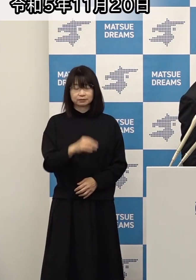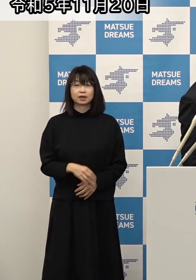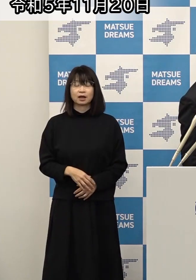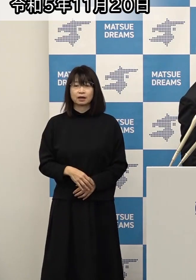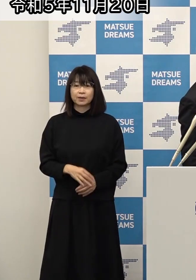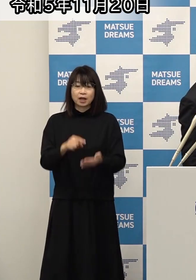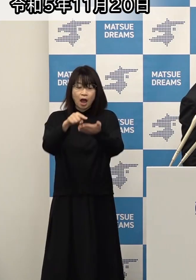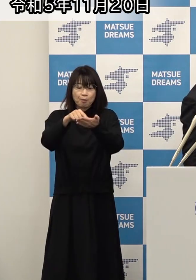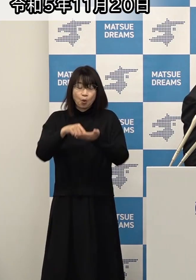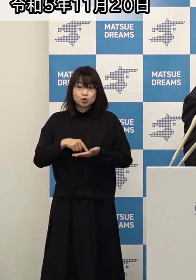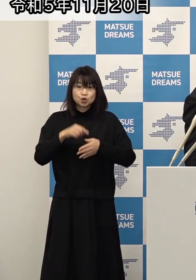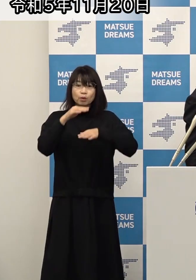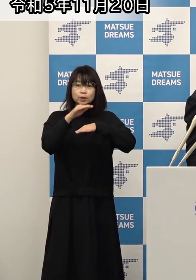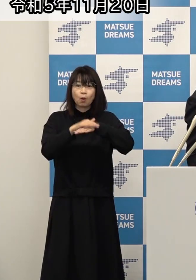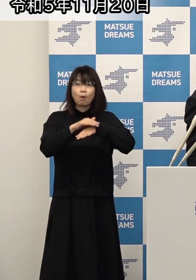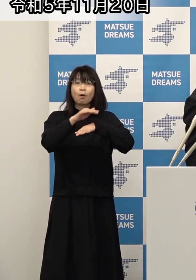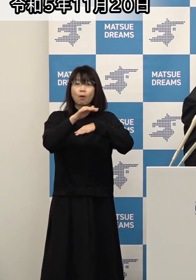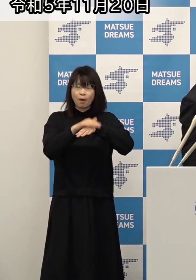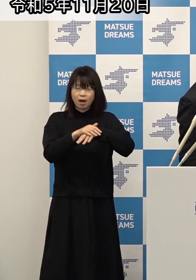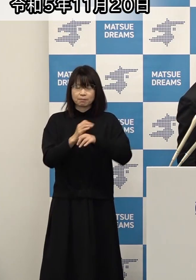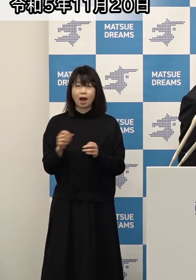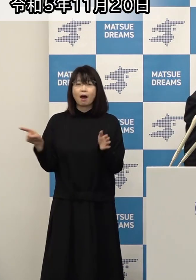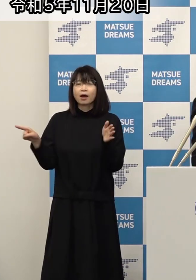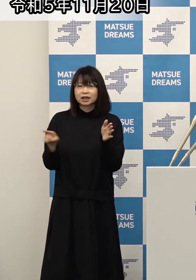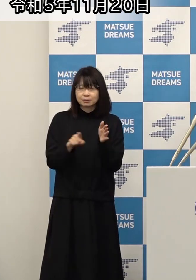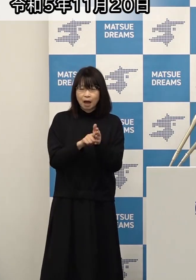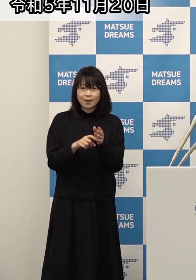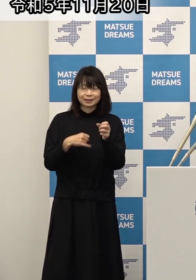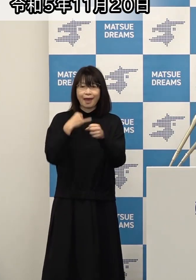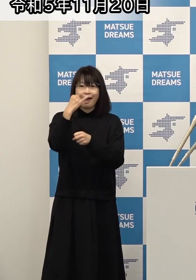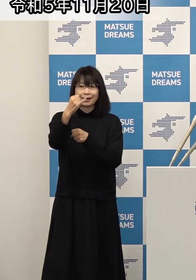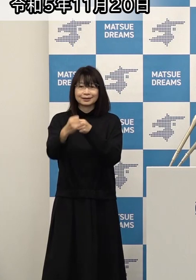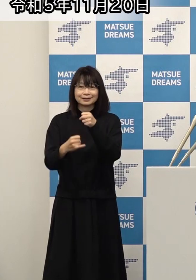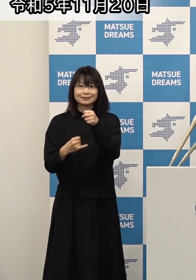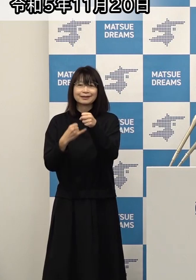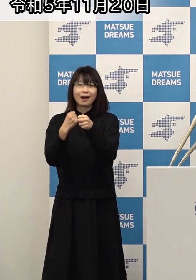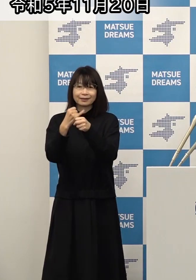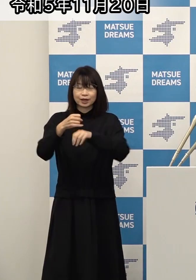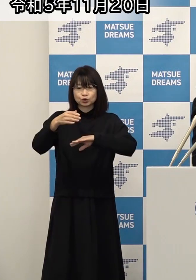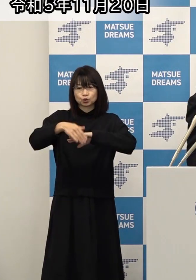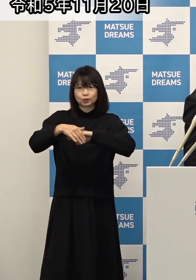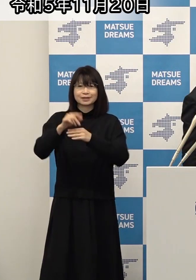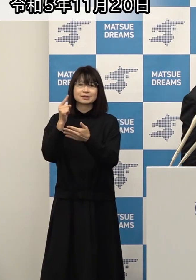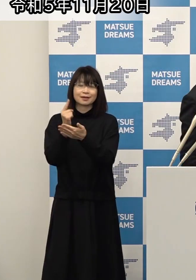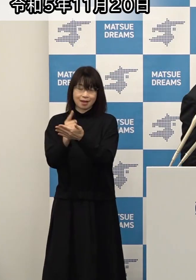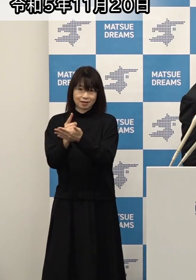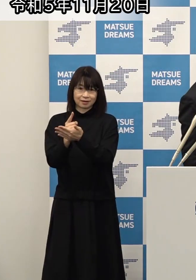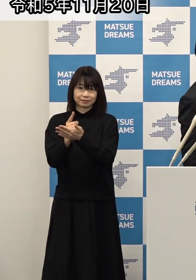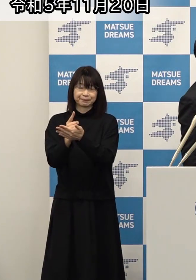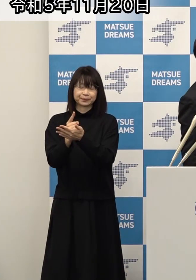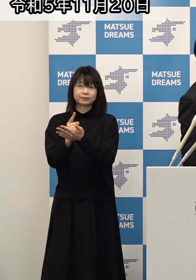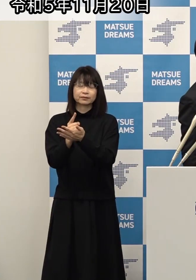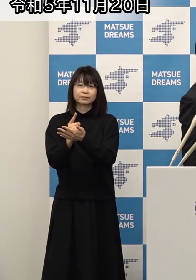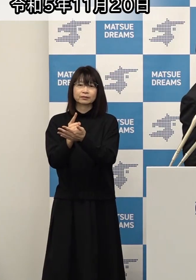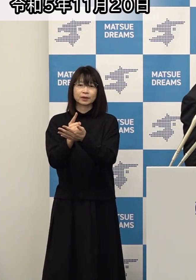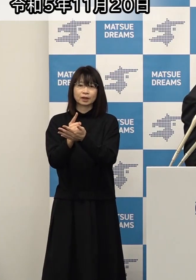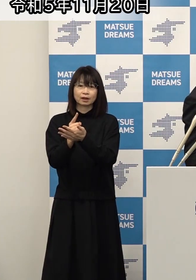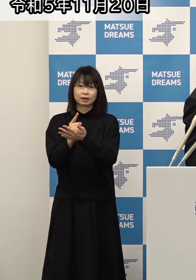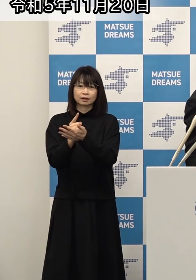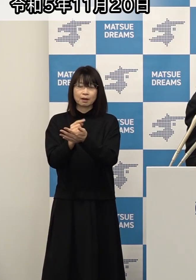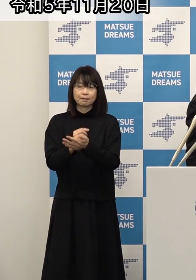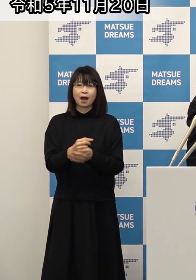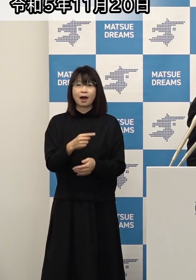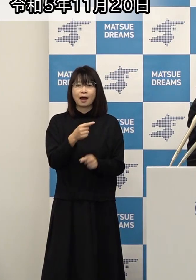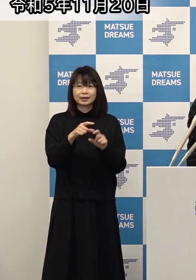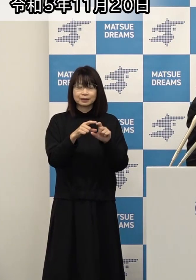み方法につきましては、これまでインターネット、ランネットからの受付に限っておりましたけれども、一般の